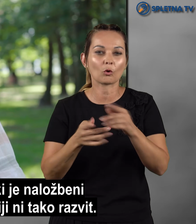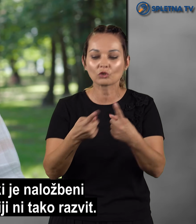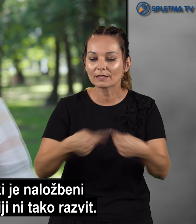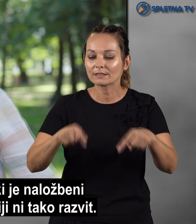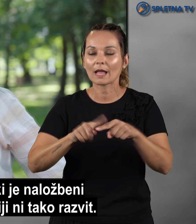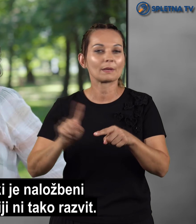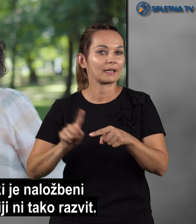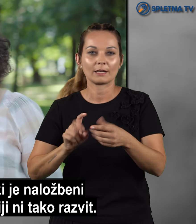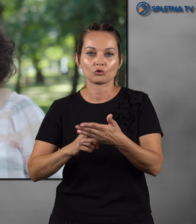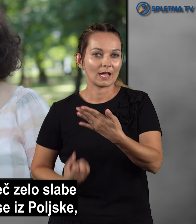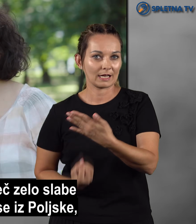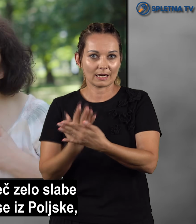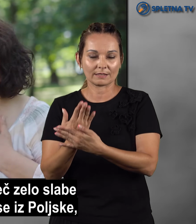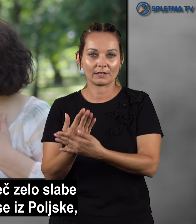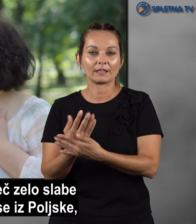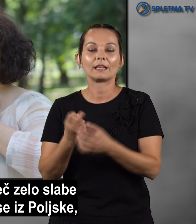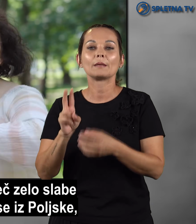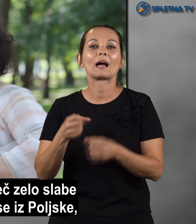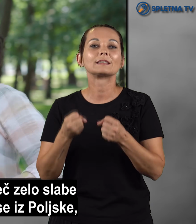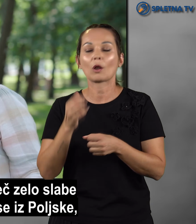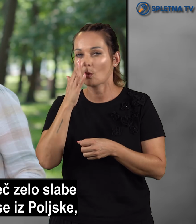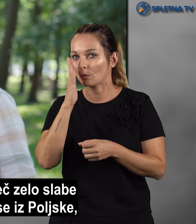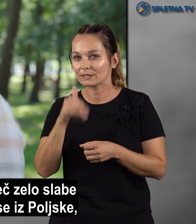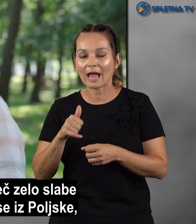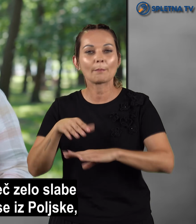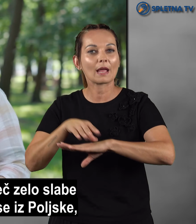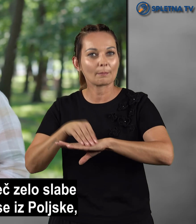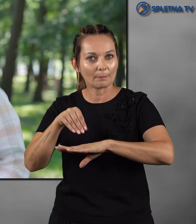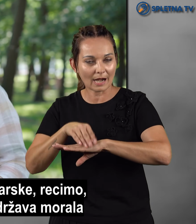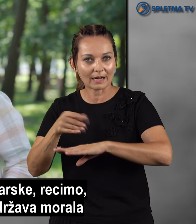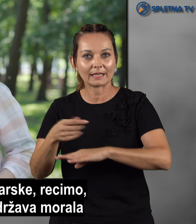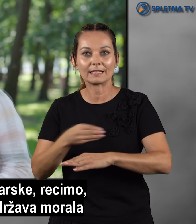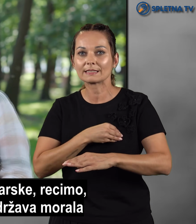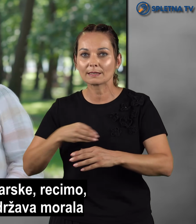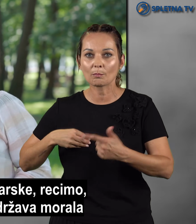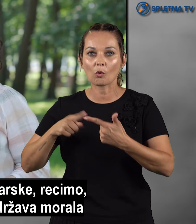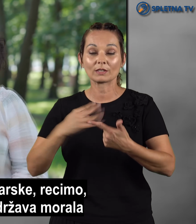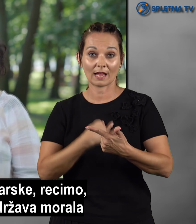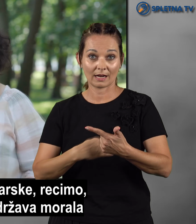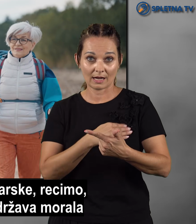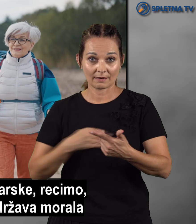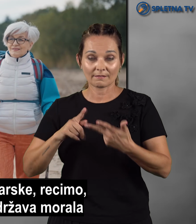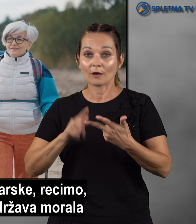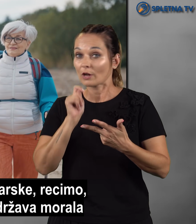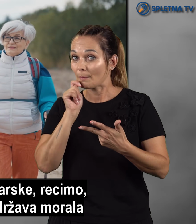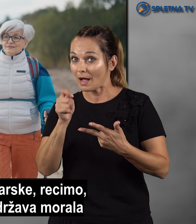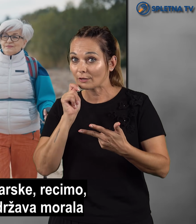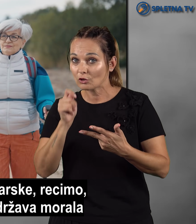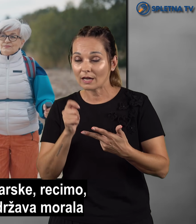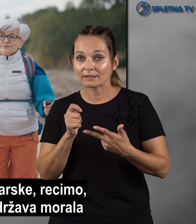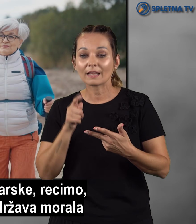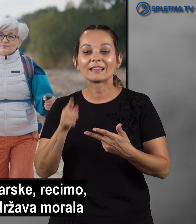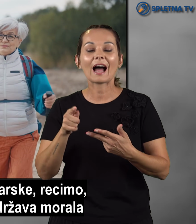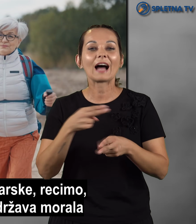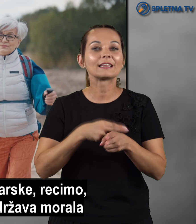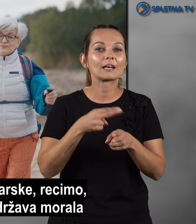tako razvit. Imamo namreč zelo slabe primere prakse iz Poljske, Hrvaške, Madžarske recimo, kjer